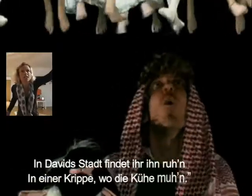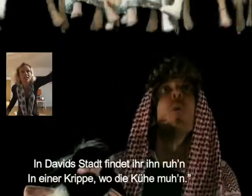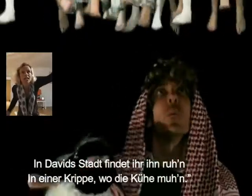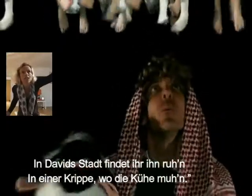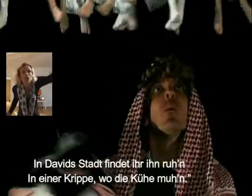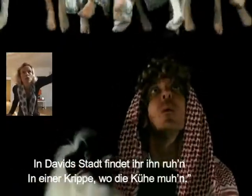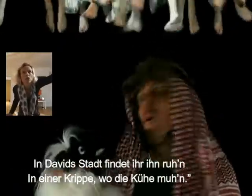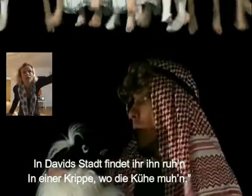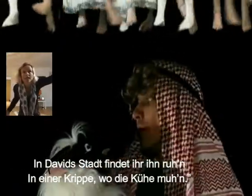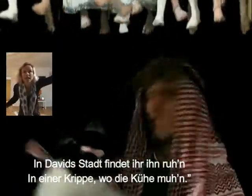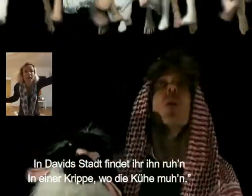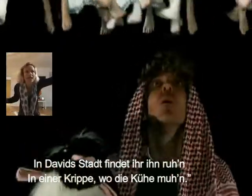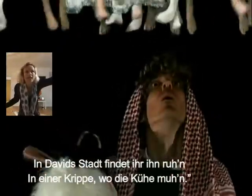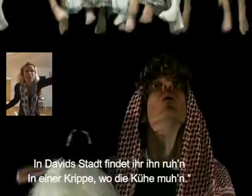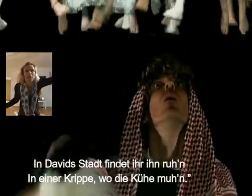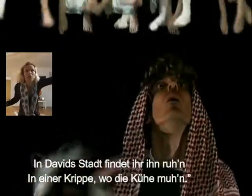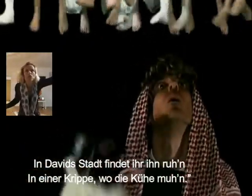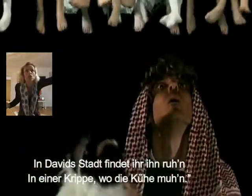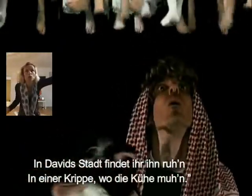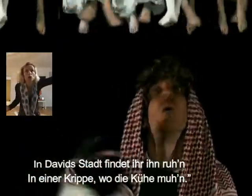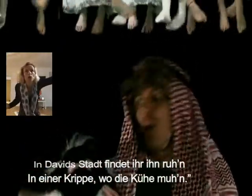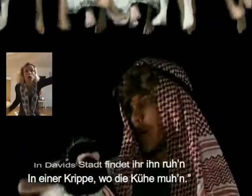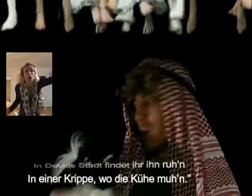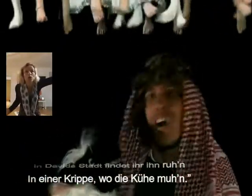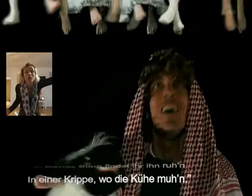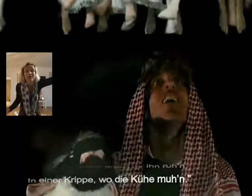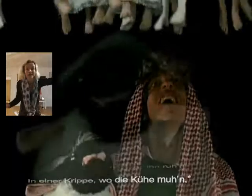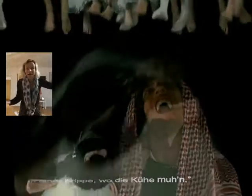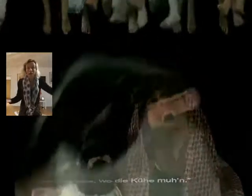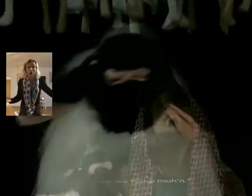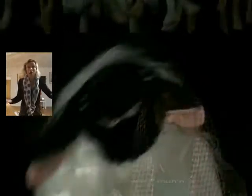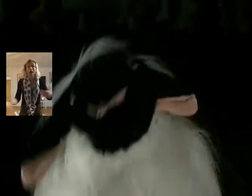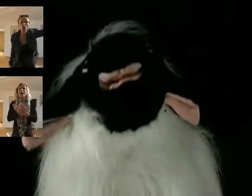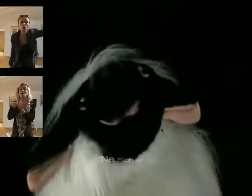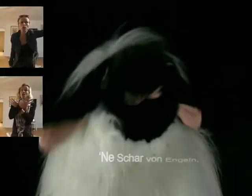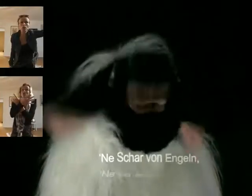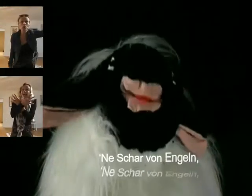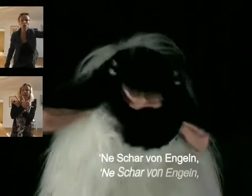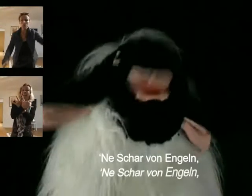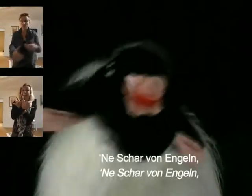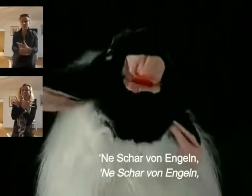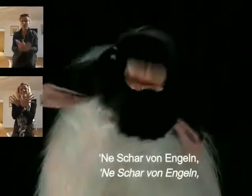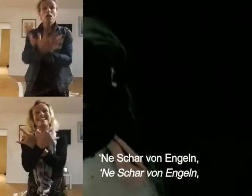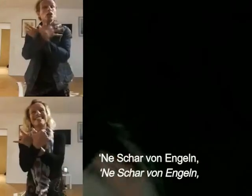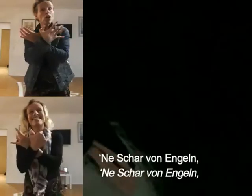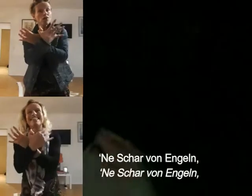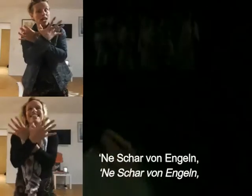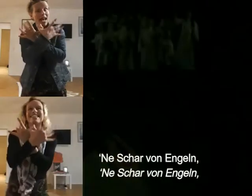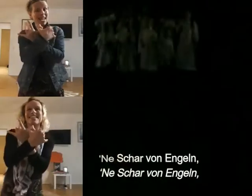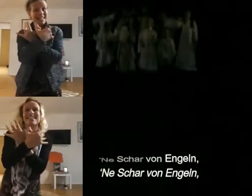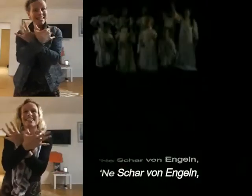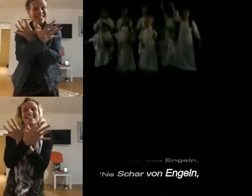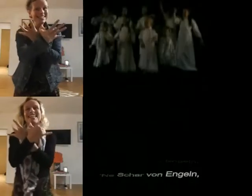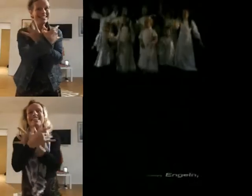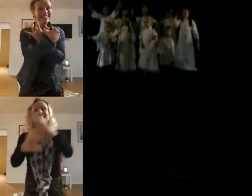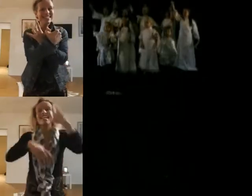In Davidstadt Findet ihr den Ruhn In eine Krippe Wo die Kür mun Bischof von Engel Bischof von